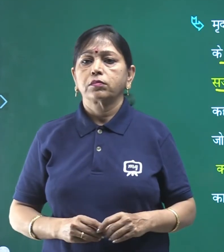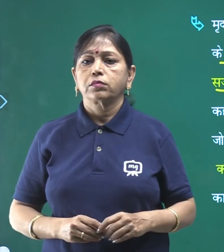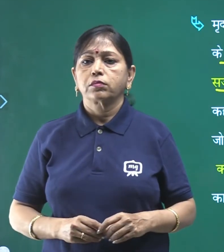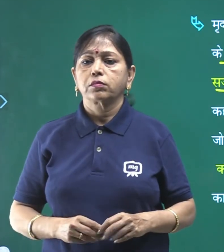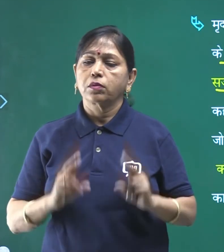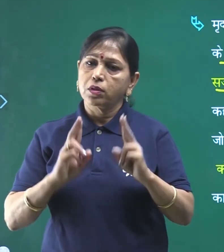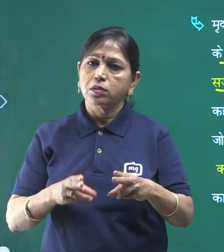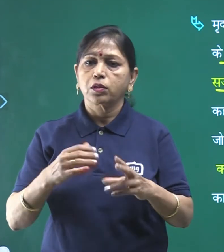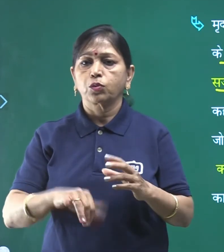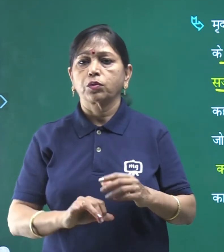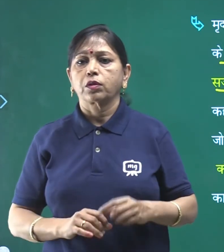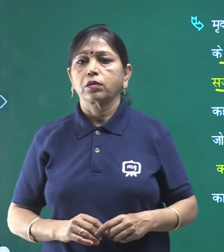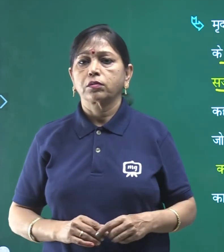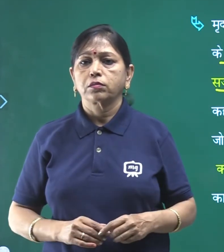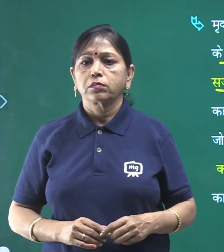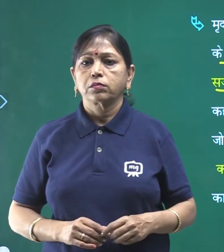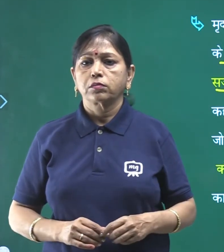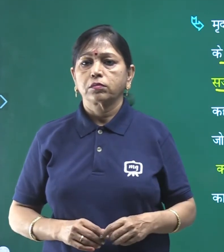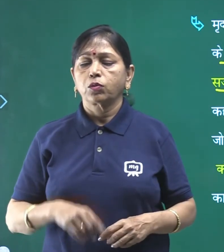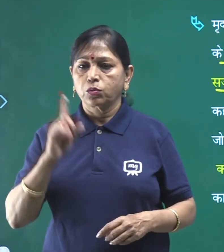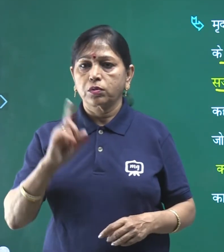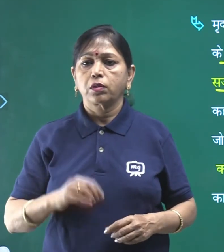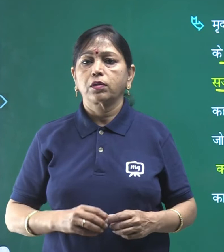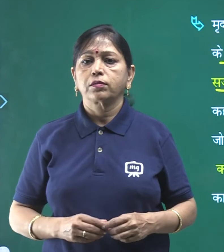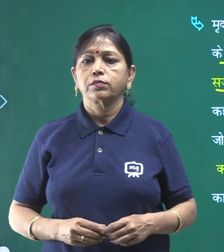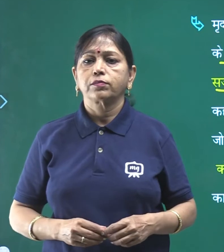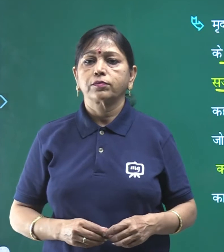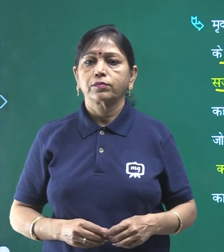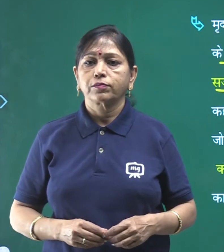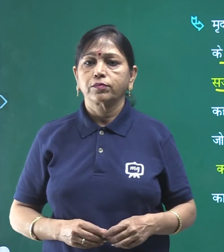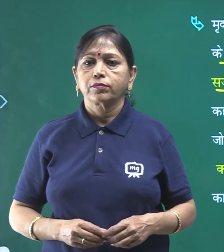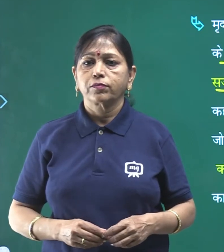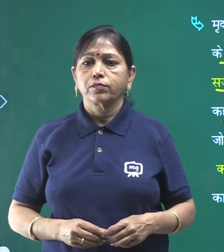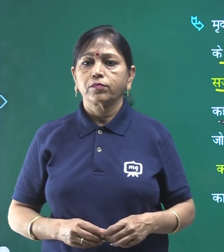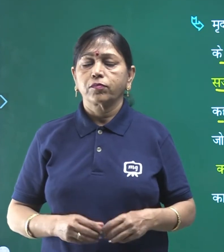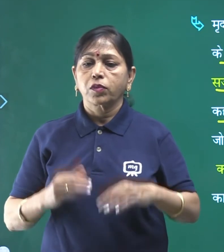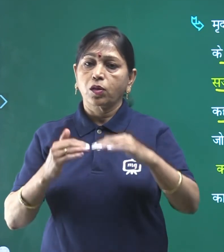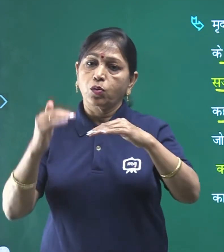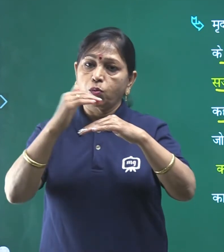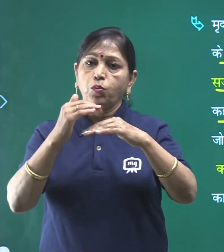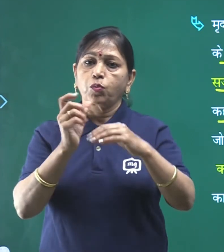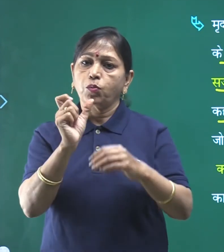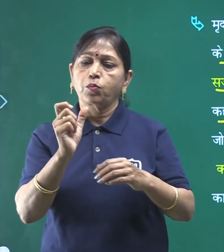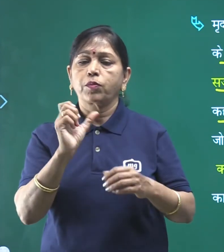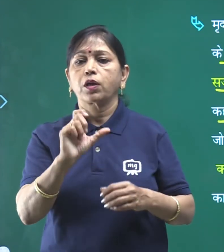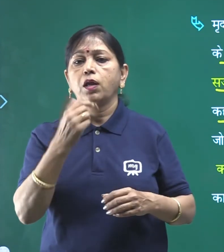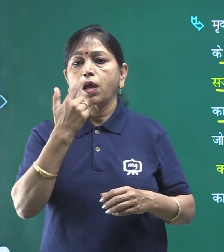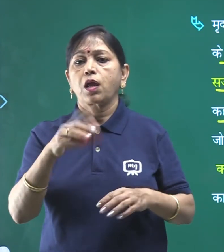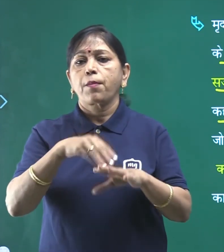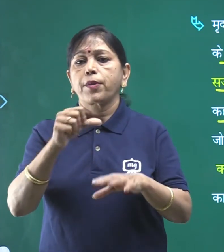में स्थित होते हैं उसे सुप्रीम लॉर्ड कहा जाता है